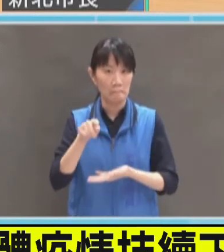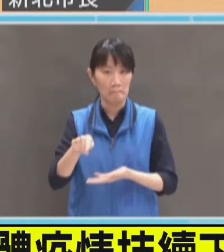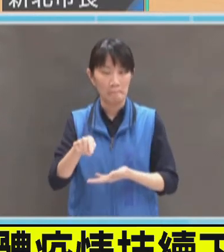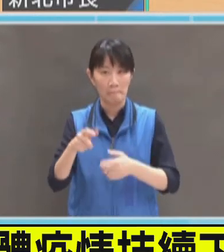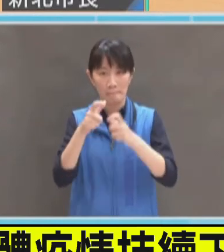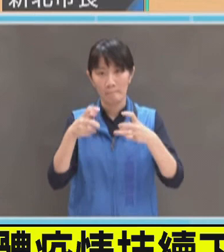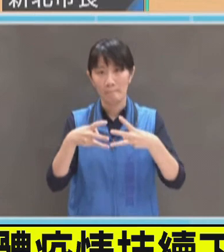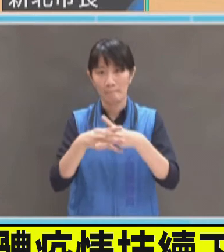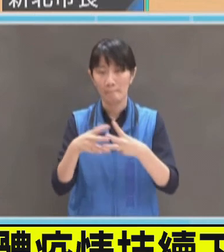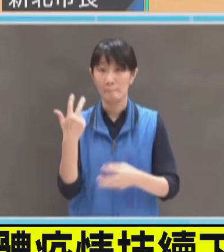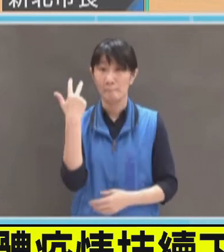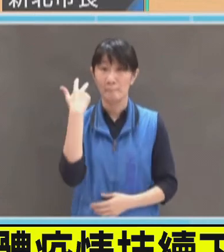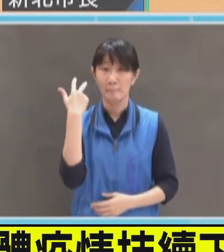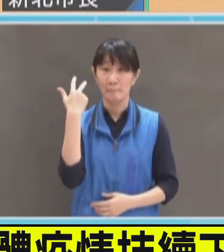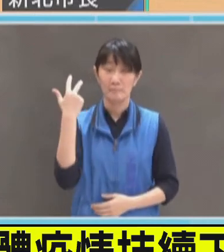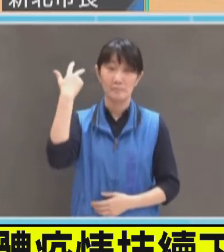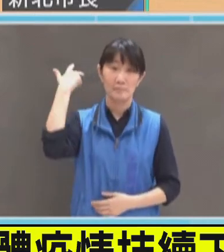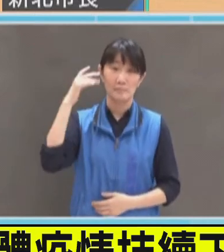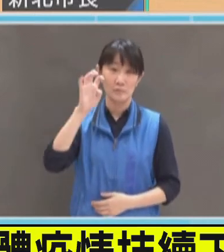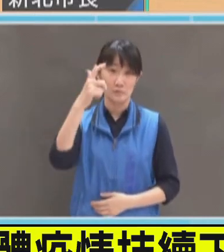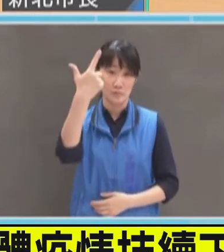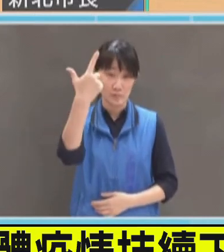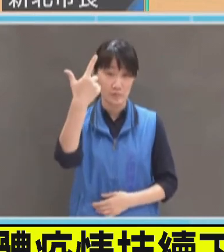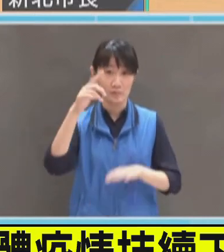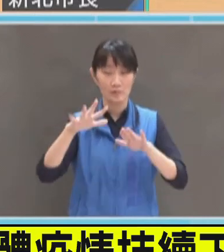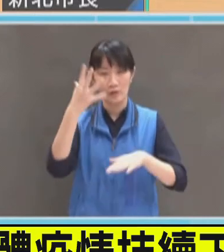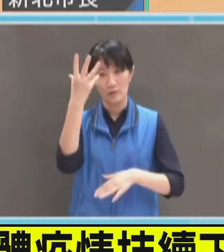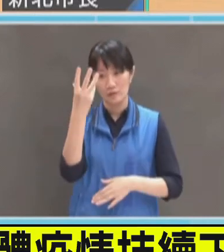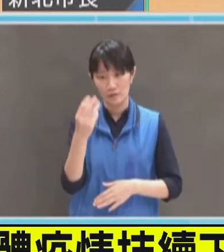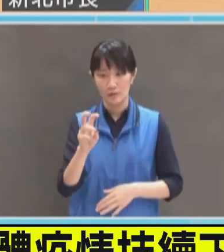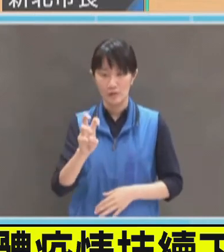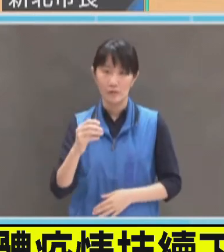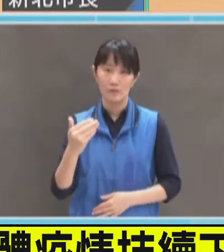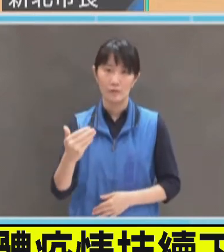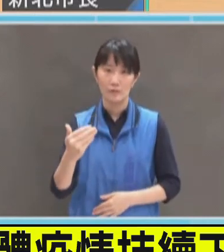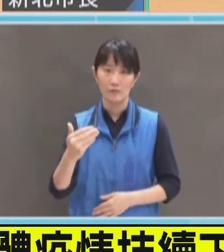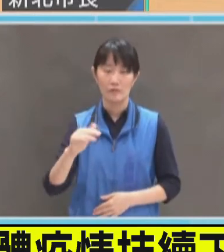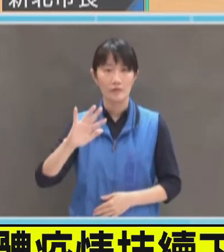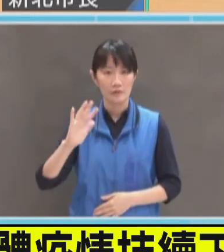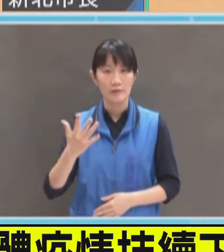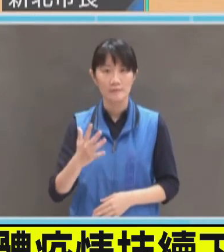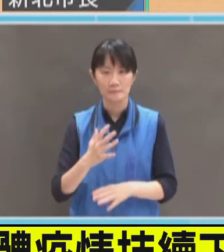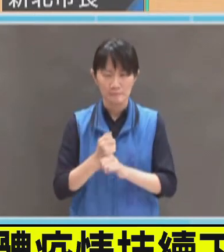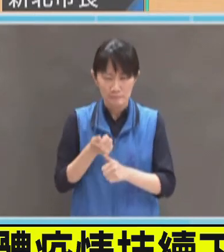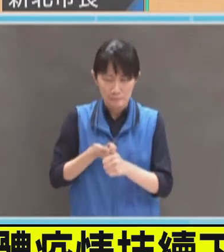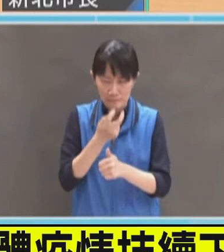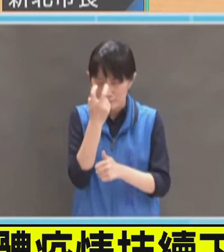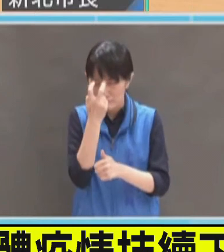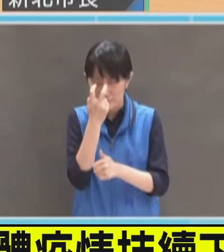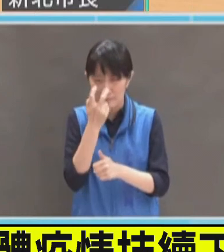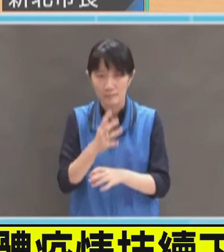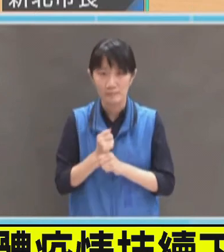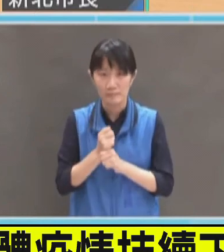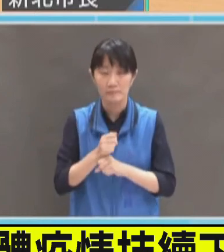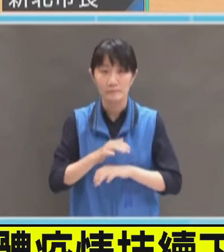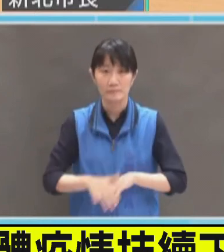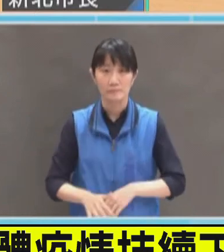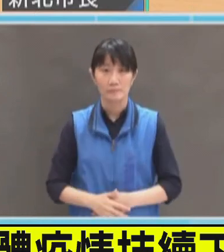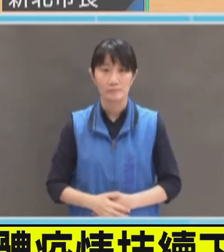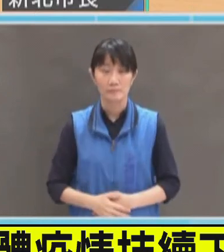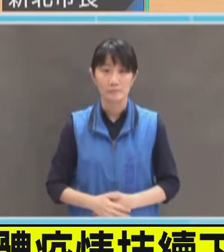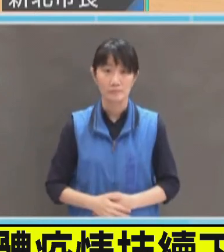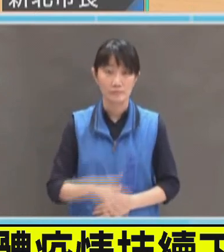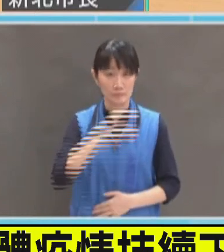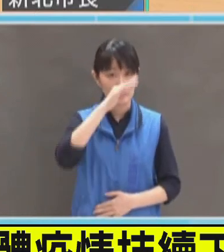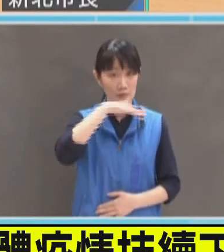洲，在上个礼拜、上上周是四十六，现在降到三十九，但是还是要密切的观察跟注意。基于细